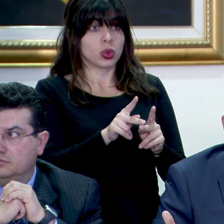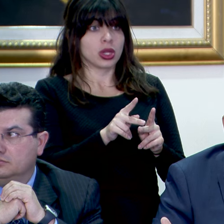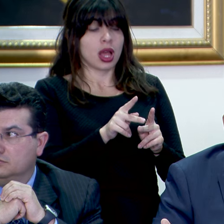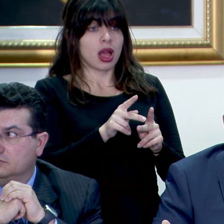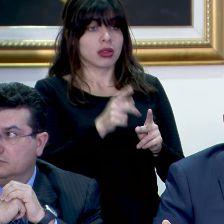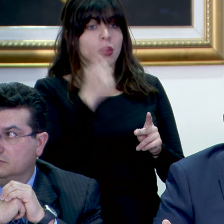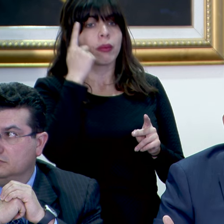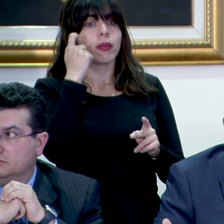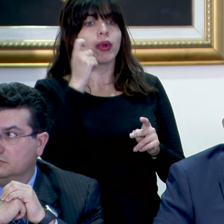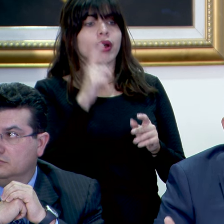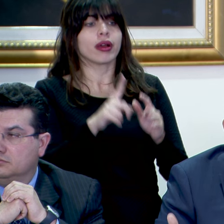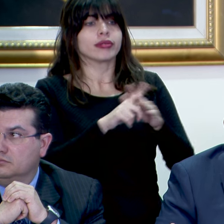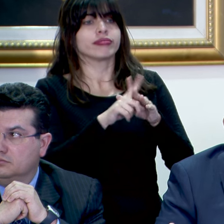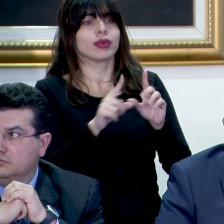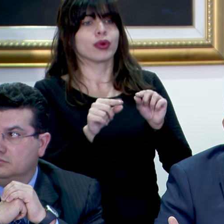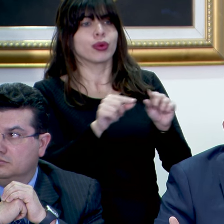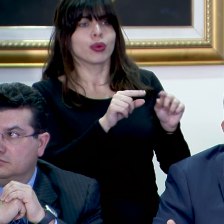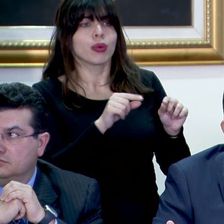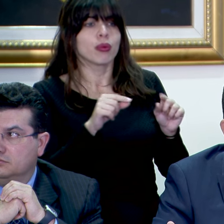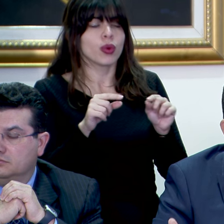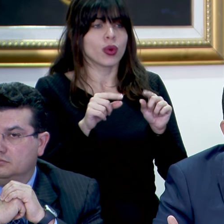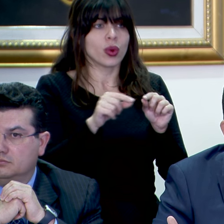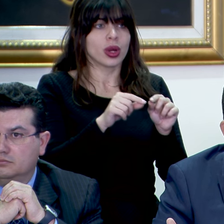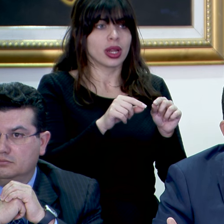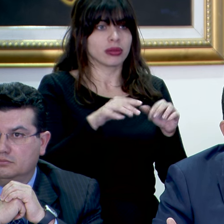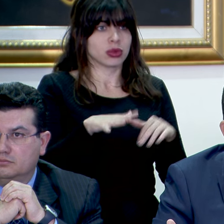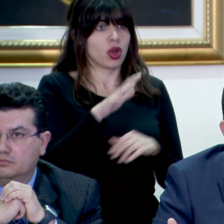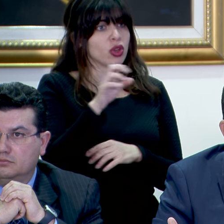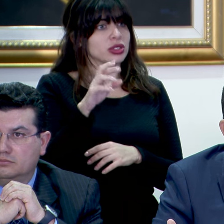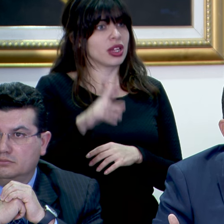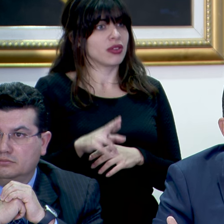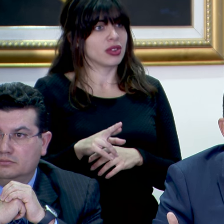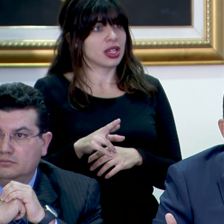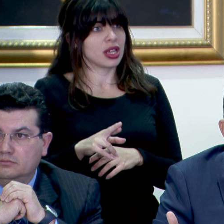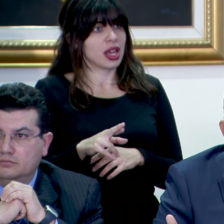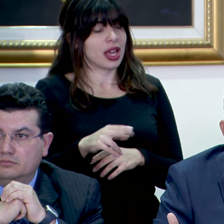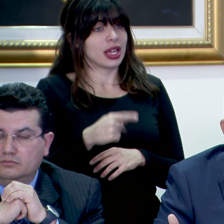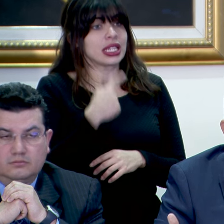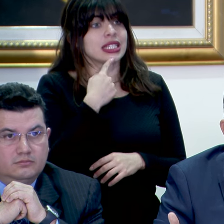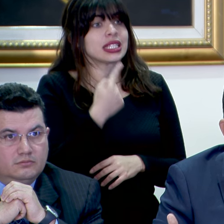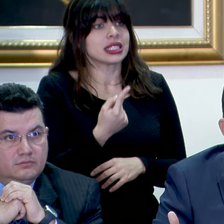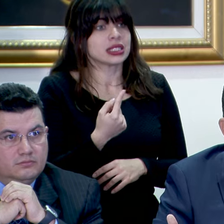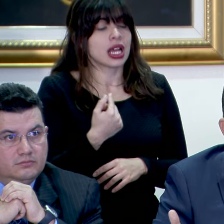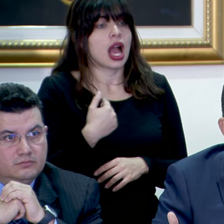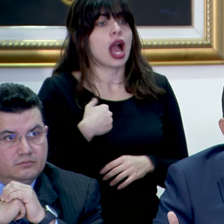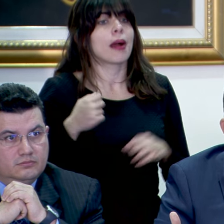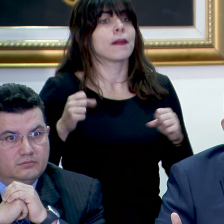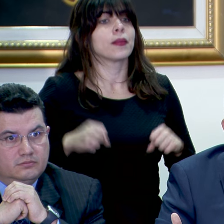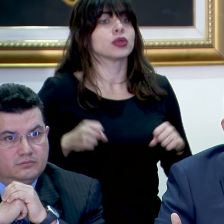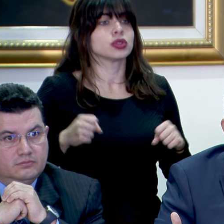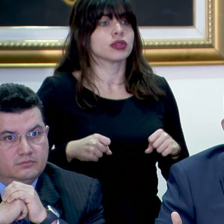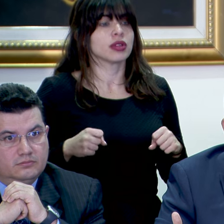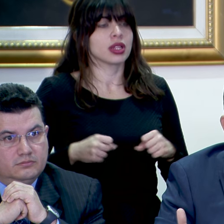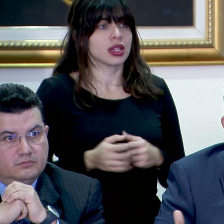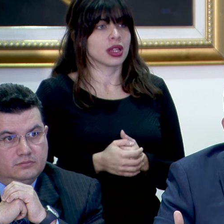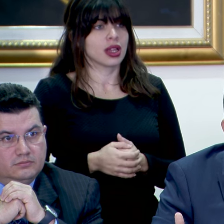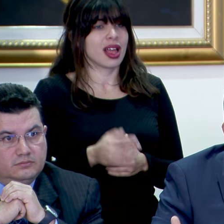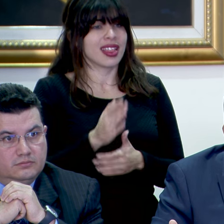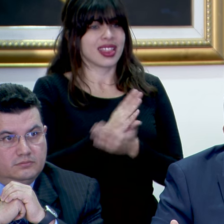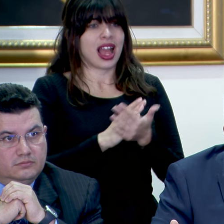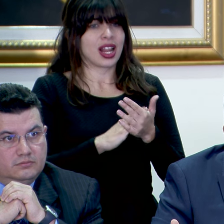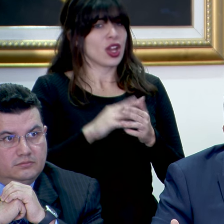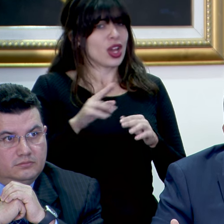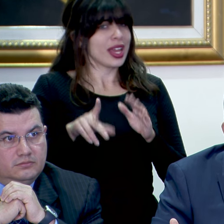porque los rumores que se han hecho circular en Costa Rica indican la posibilidad de algo